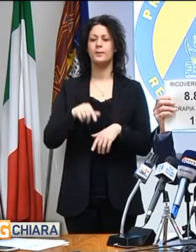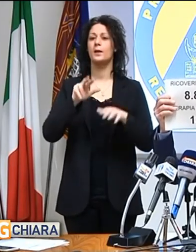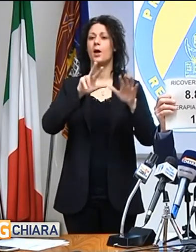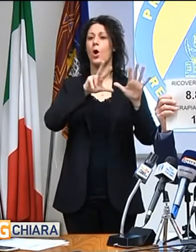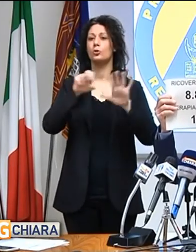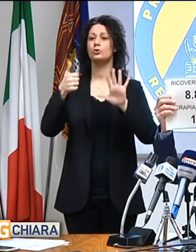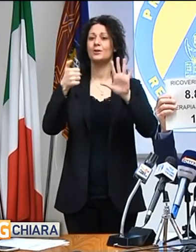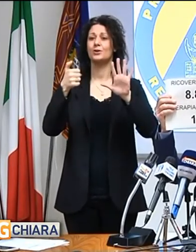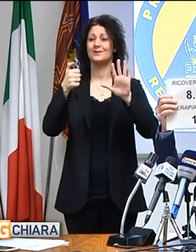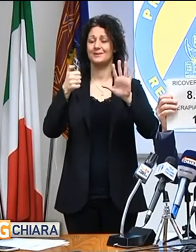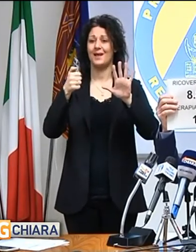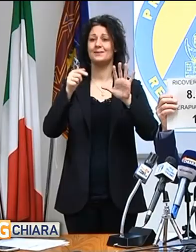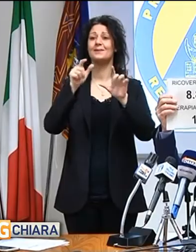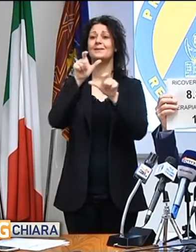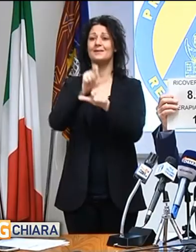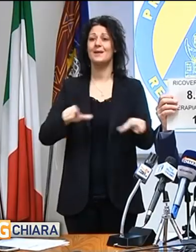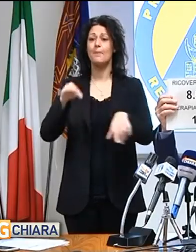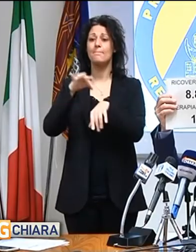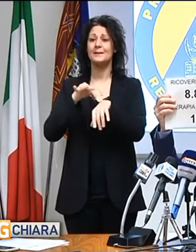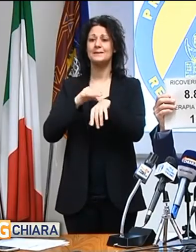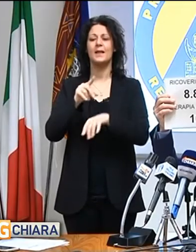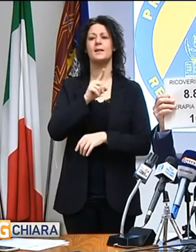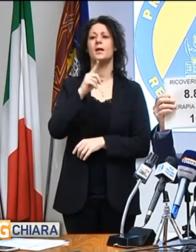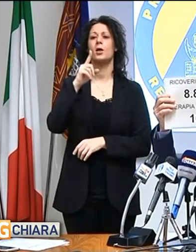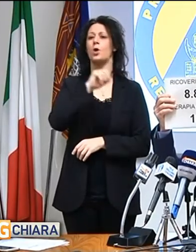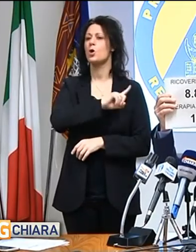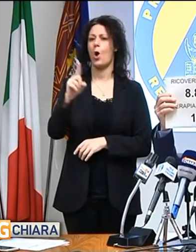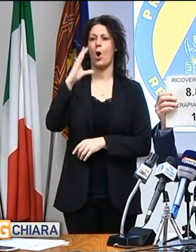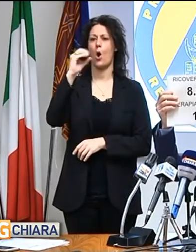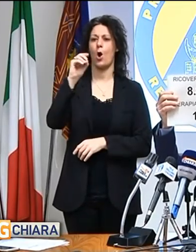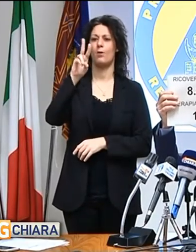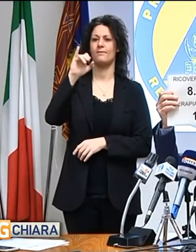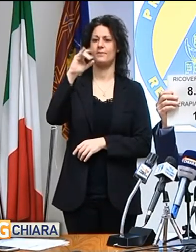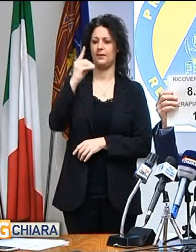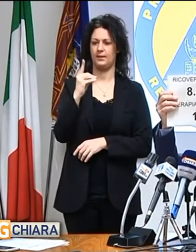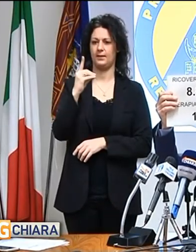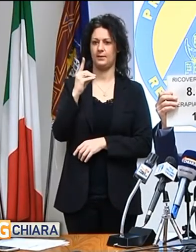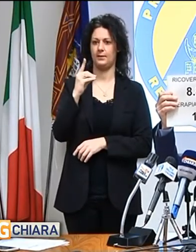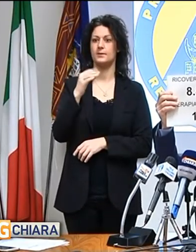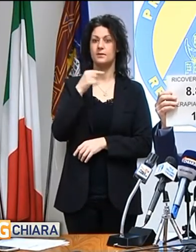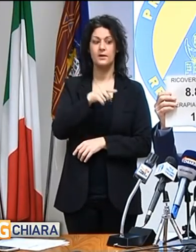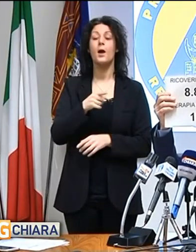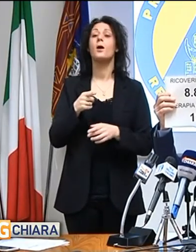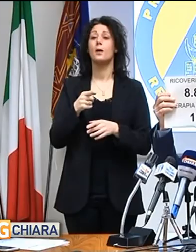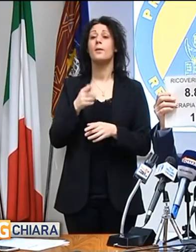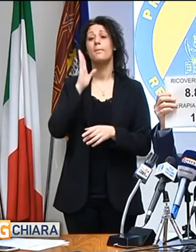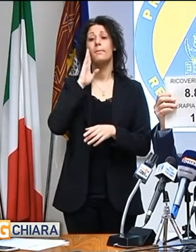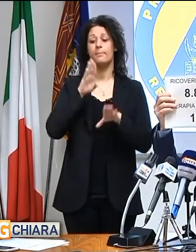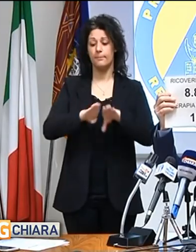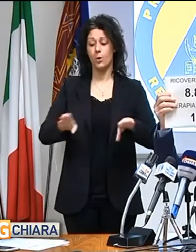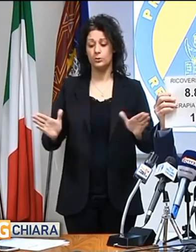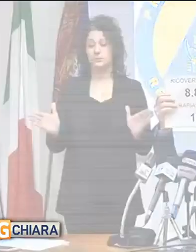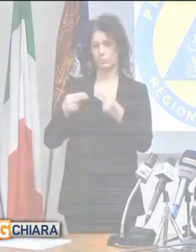8.860 pazienti no Covid, cioè quindi non coronavirus, che stanno occupando 160 postazioni di